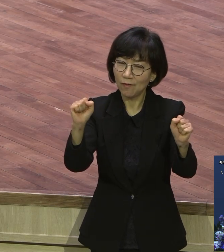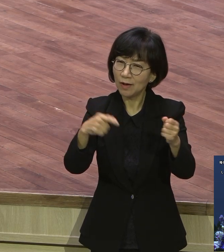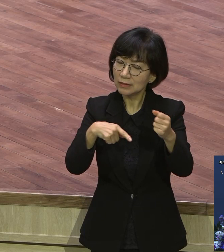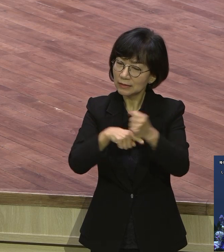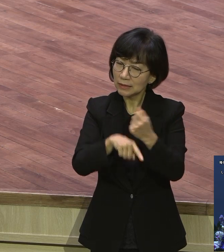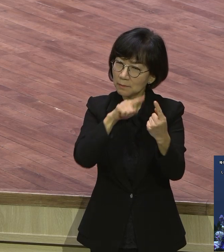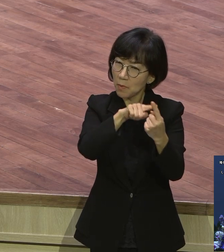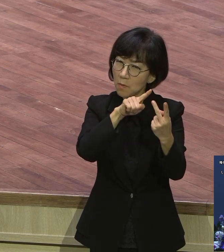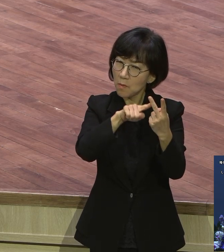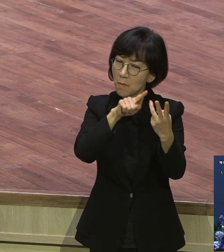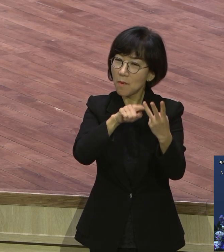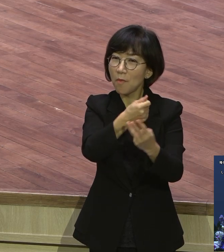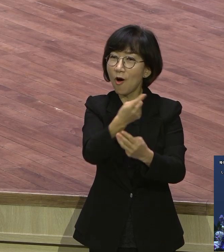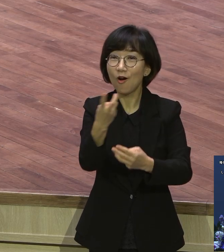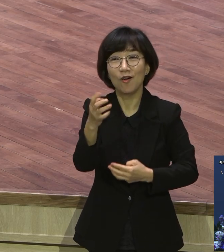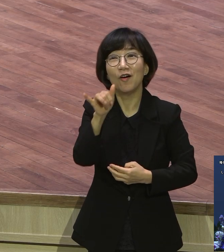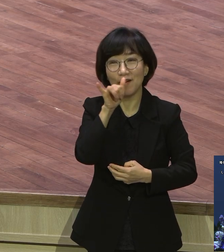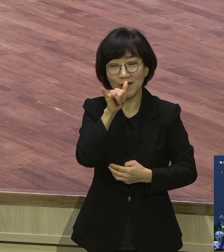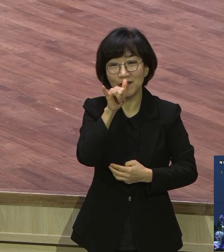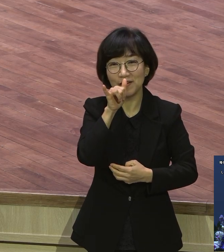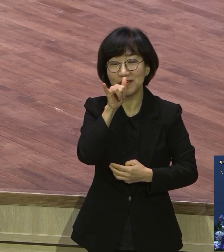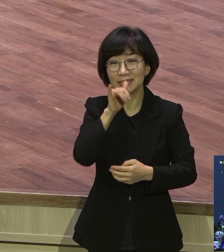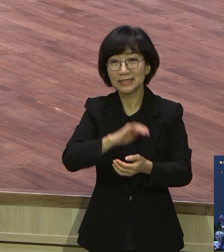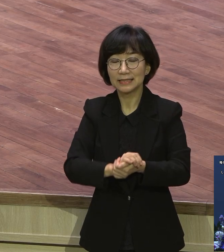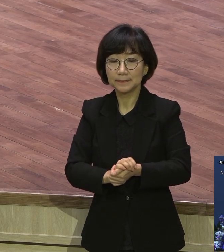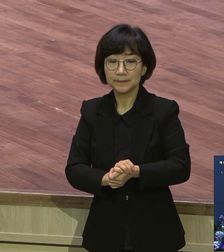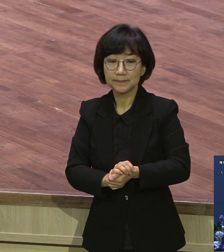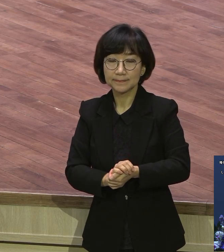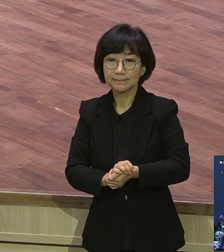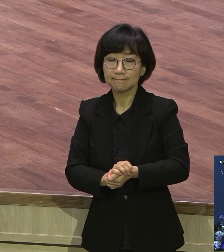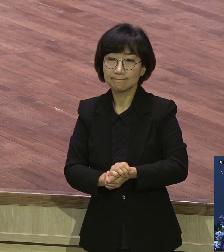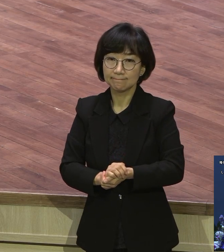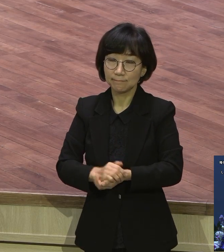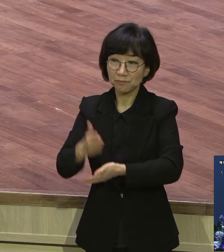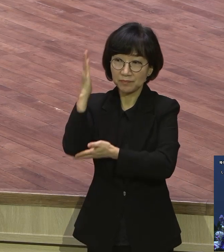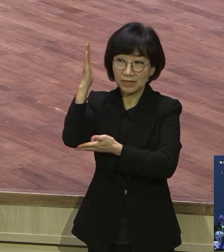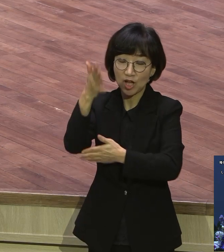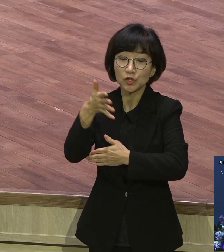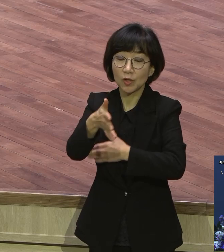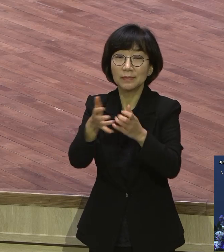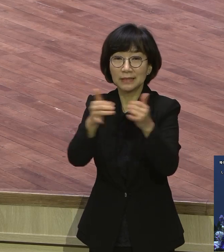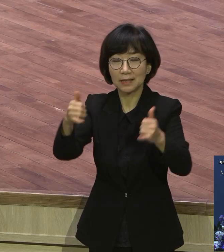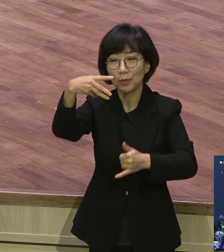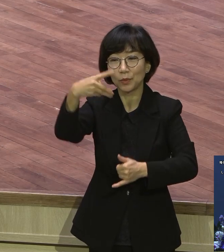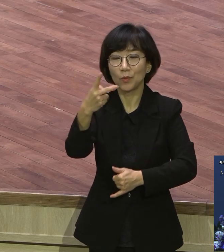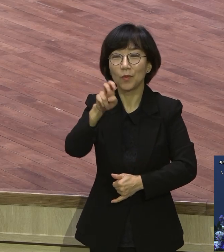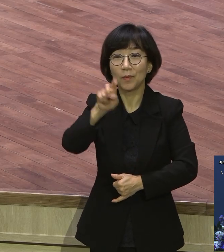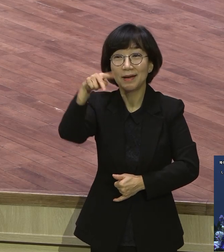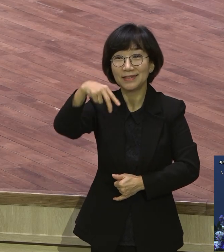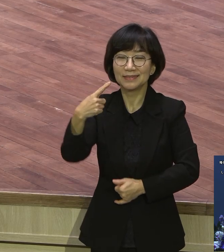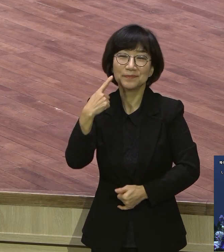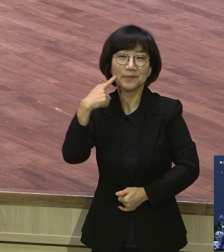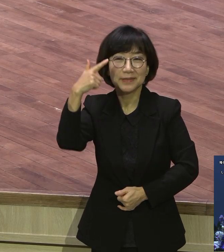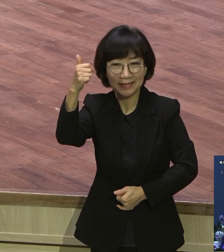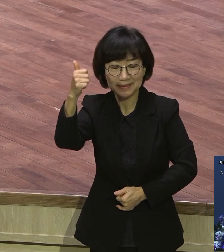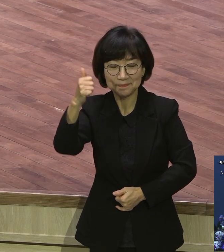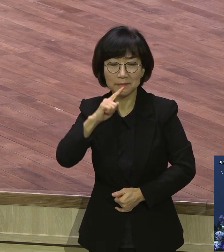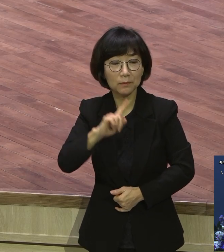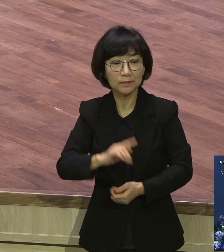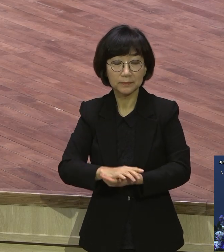복합적 의미가 있습니다 유명한 설교가 토마스 왓슨 목사는 극률은